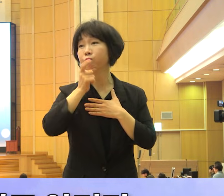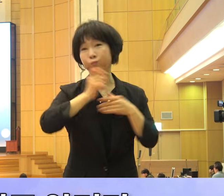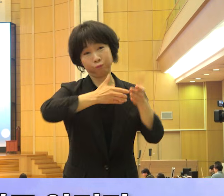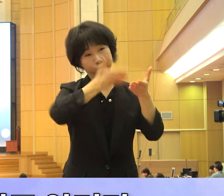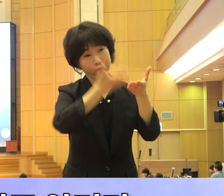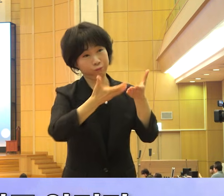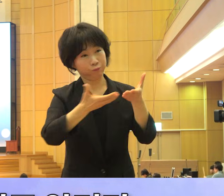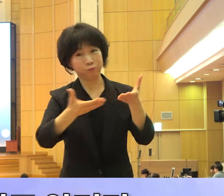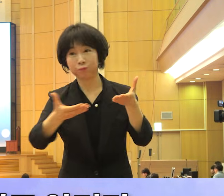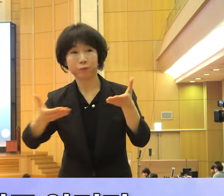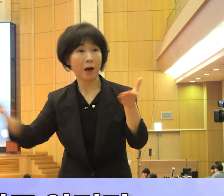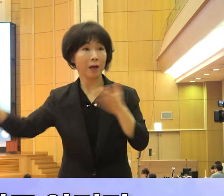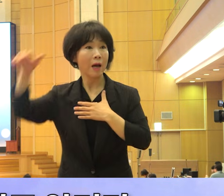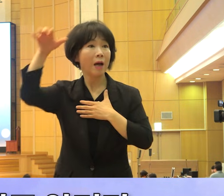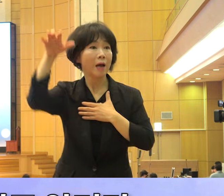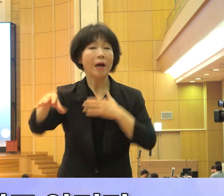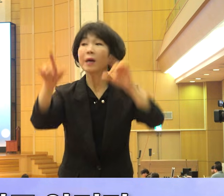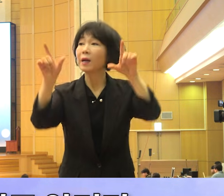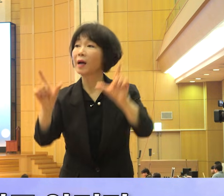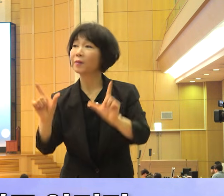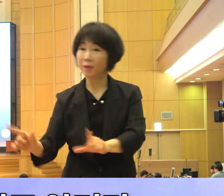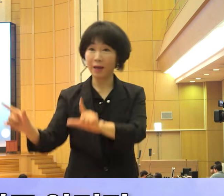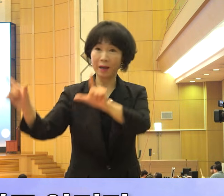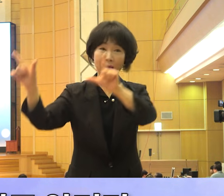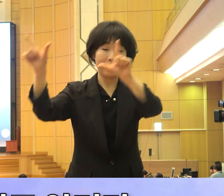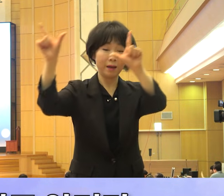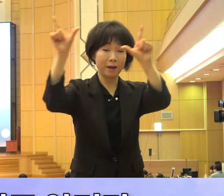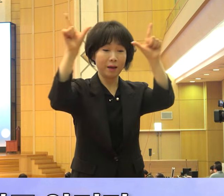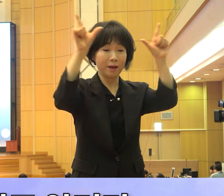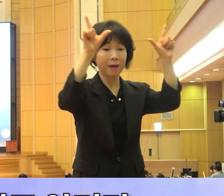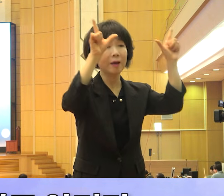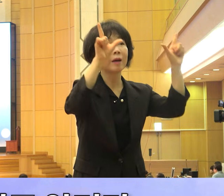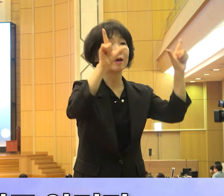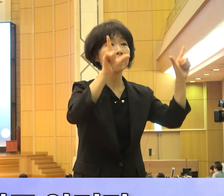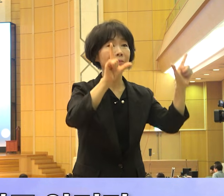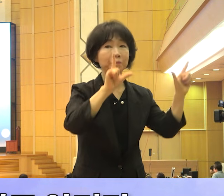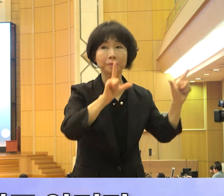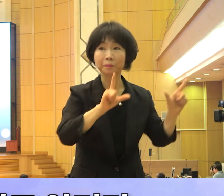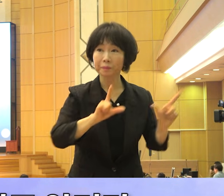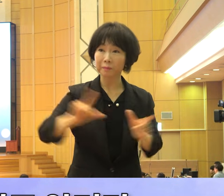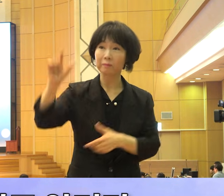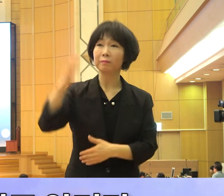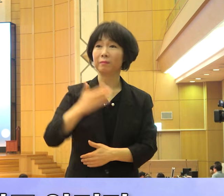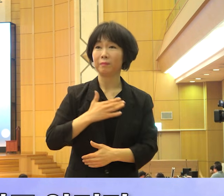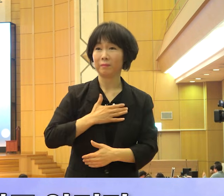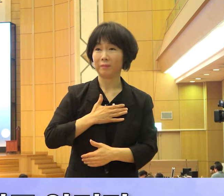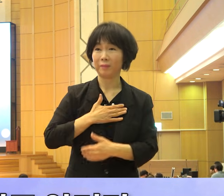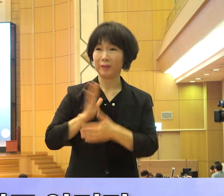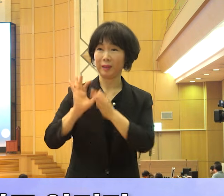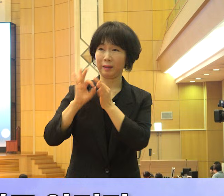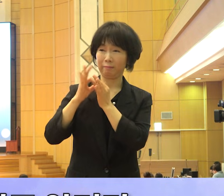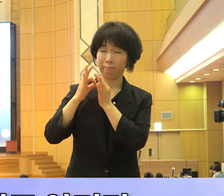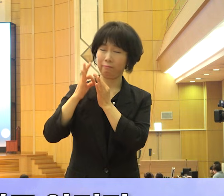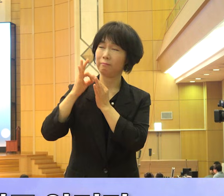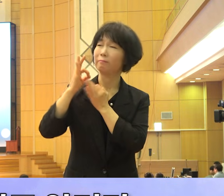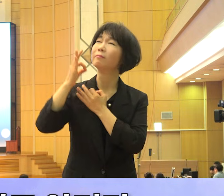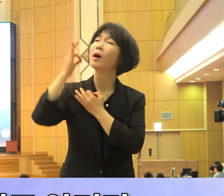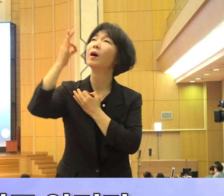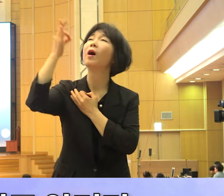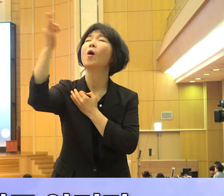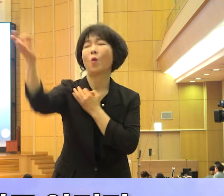생명 시냇가에 우리 마지막으로 찬양하셨습니다. 길이 살겠네.